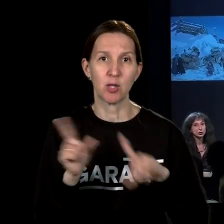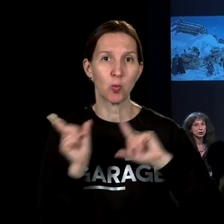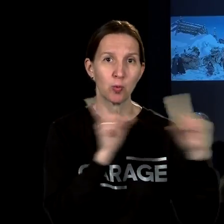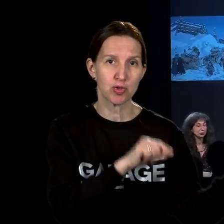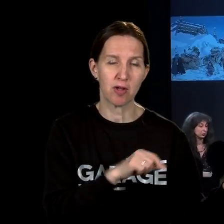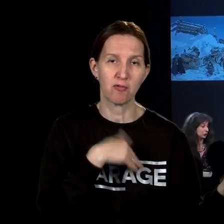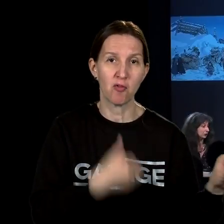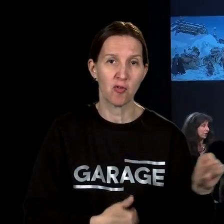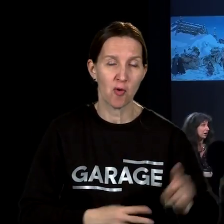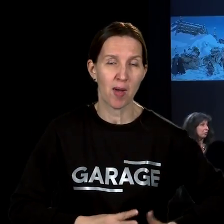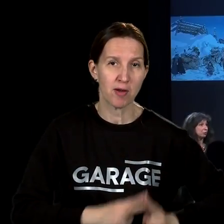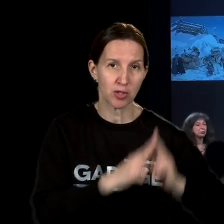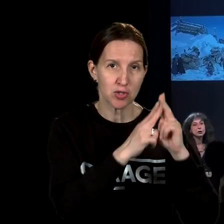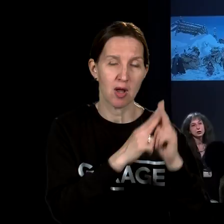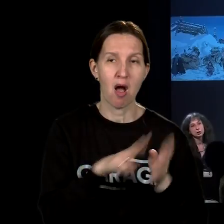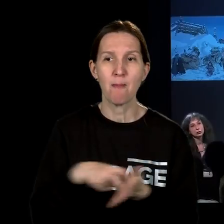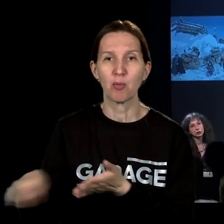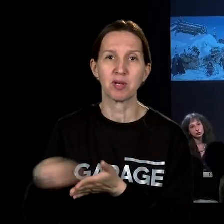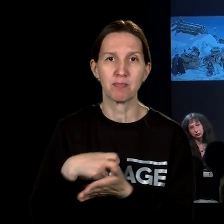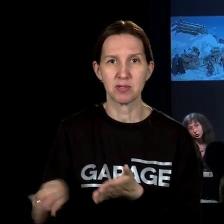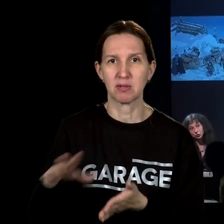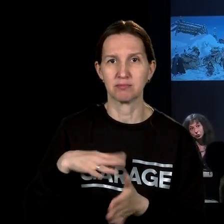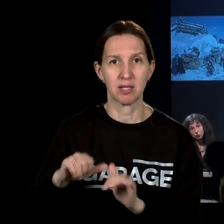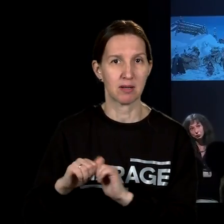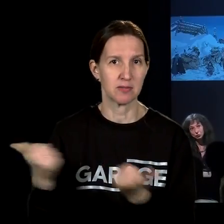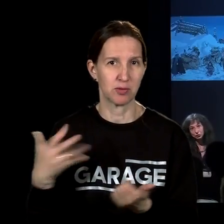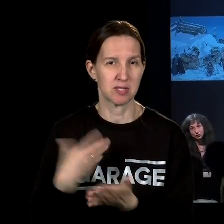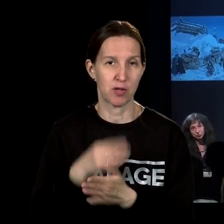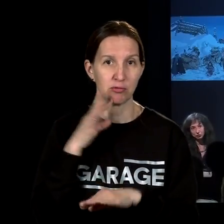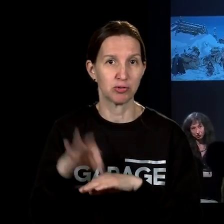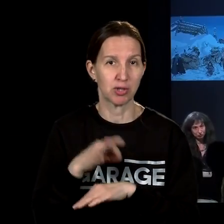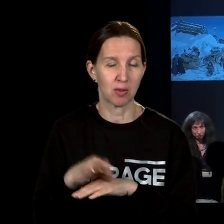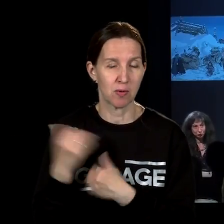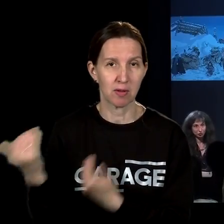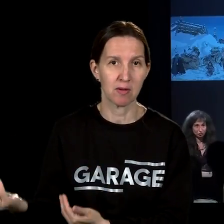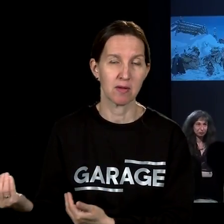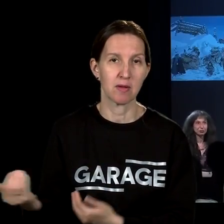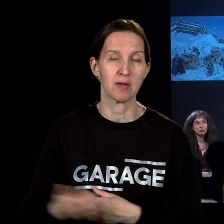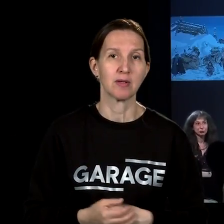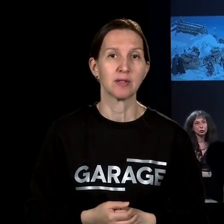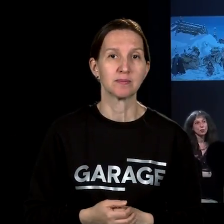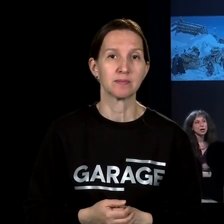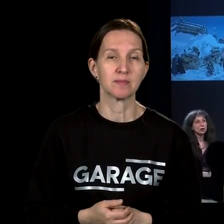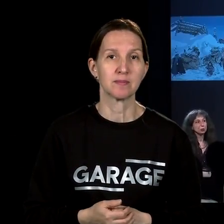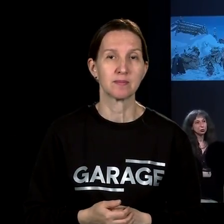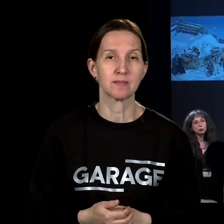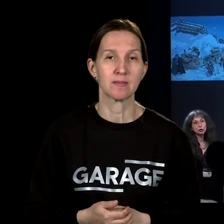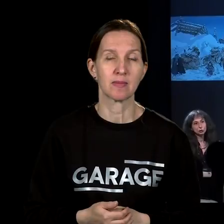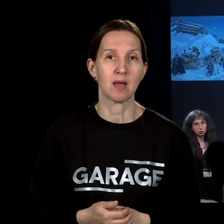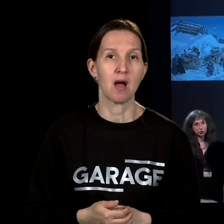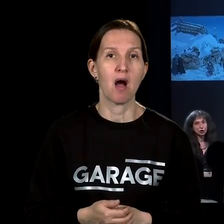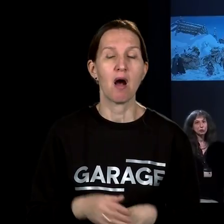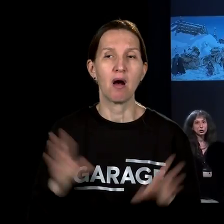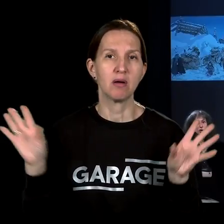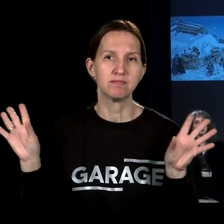уехав в Париж, по переписке развелся со своей женой японской, как бы не просто. Вот. Но ему